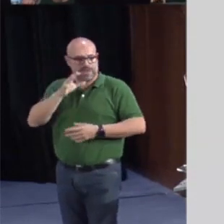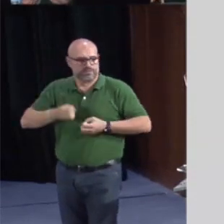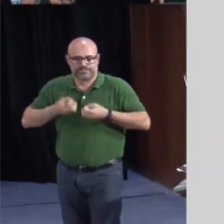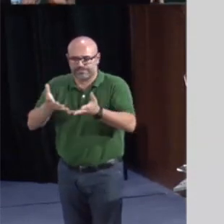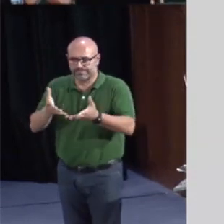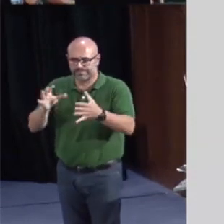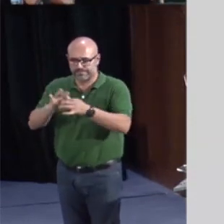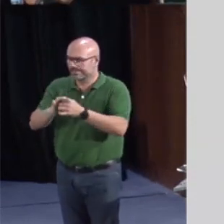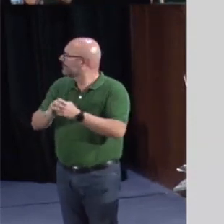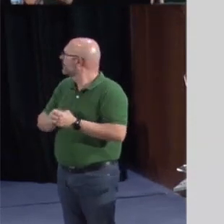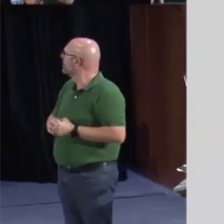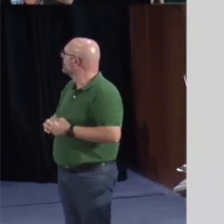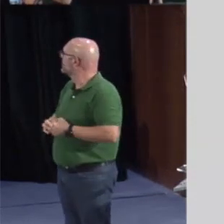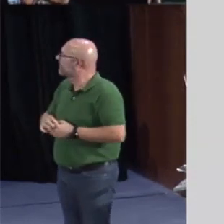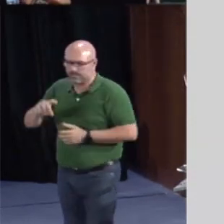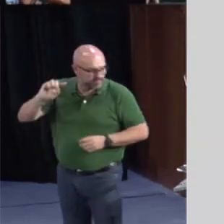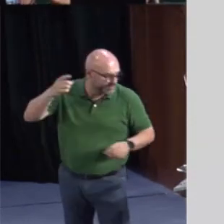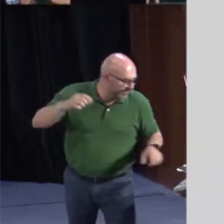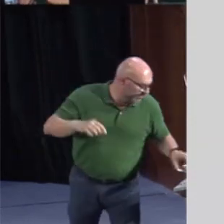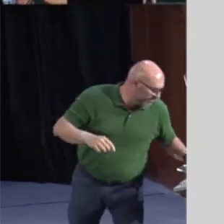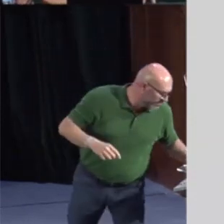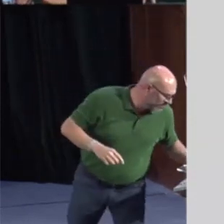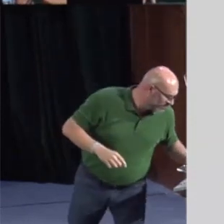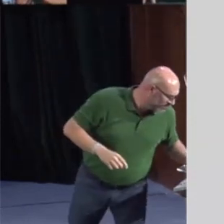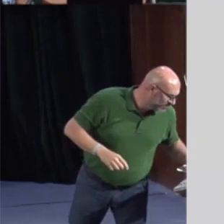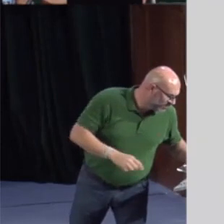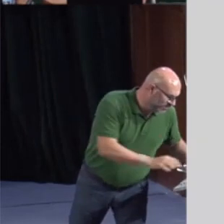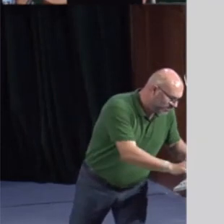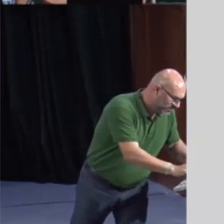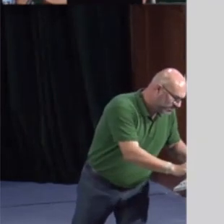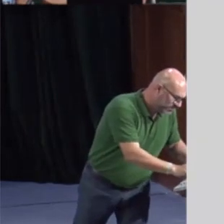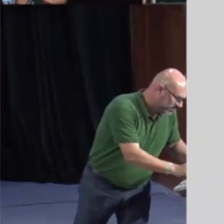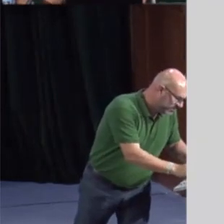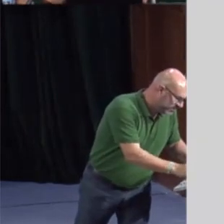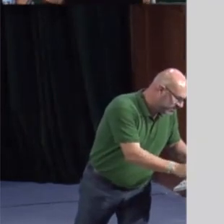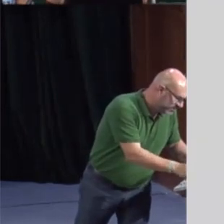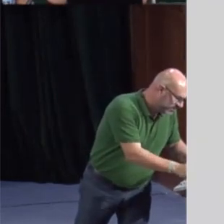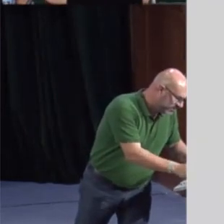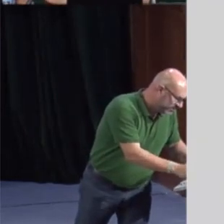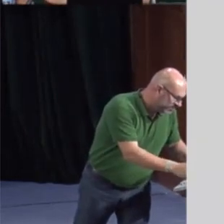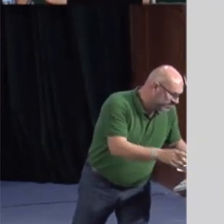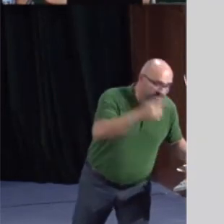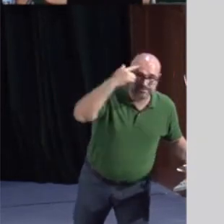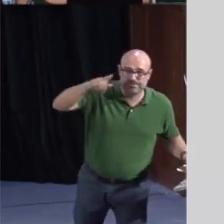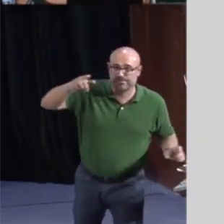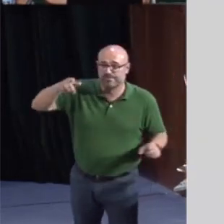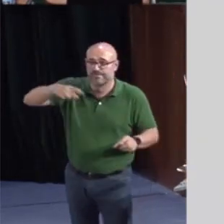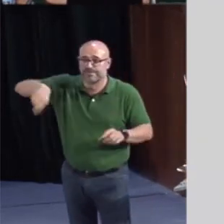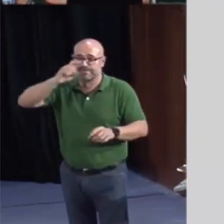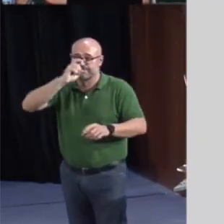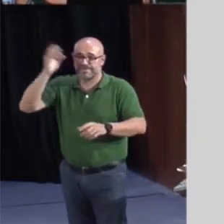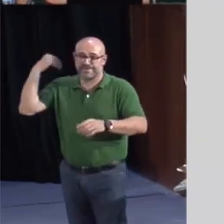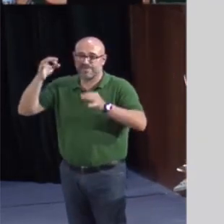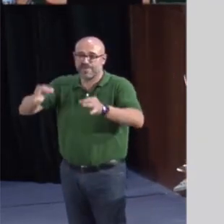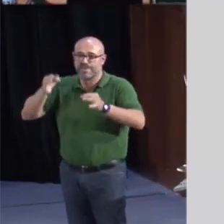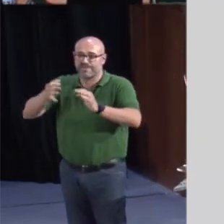Bueno, buenas tardes. Pasamos ahora a la prueba de producción sin nada. A lo largo de todos los años